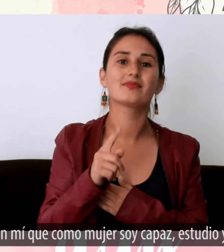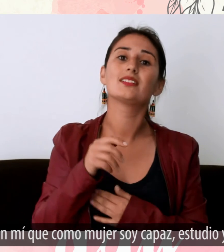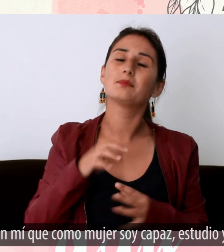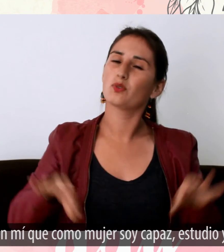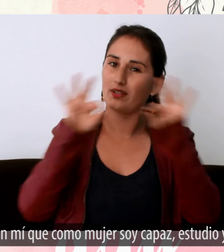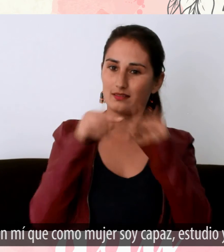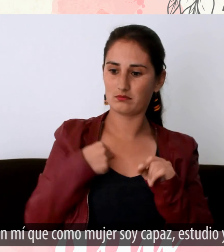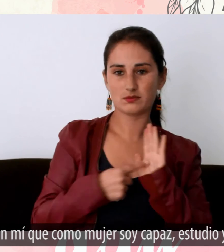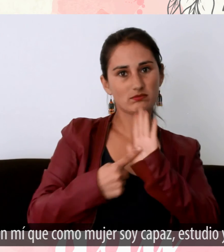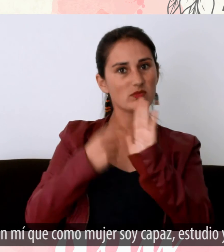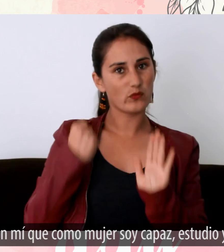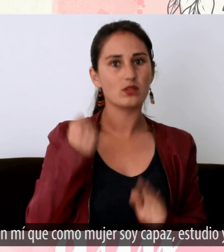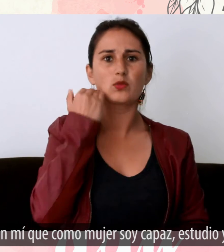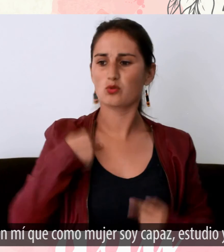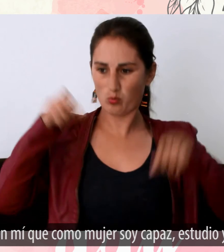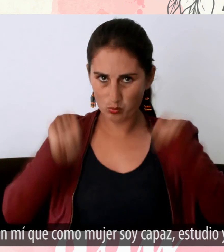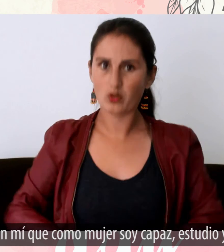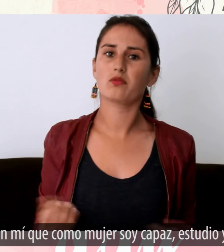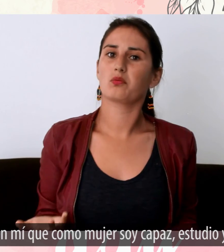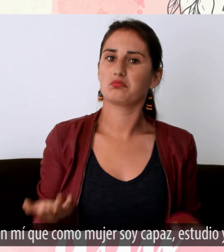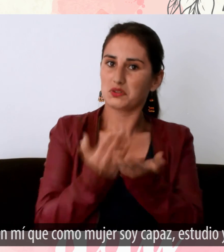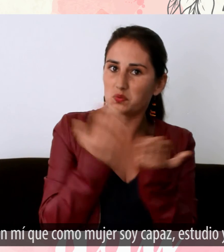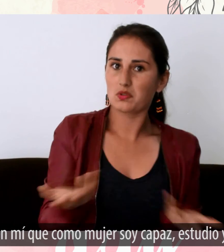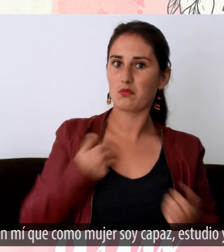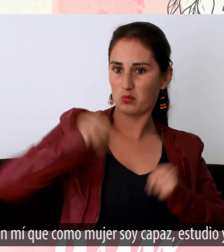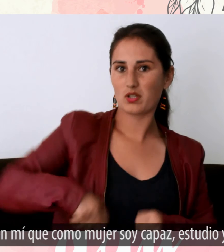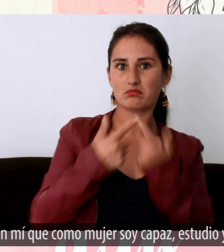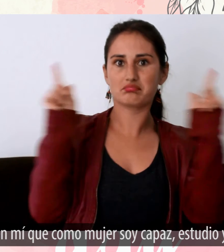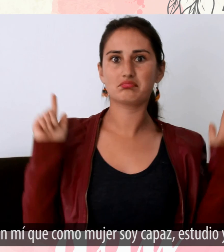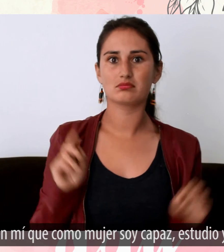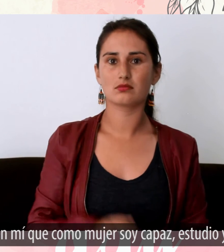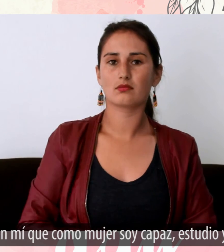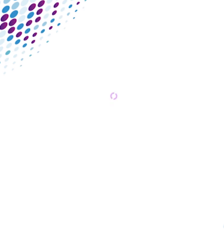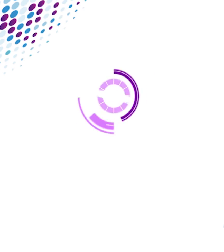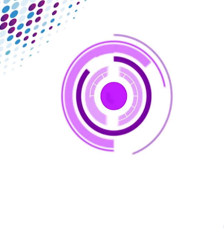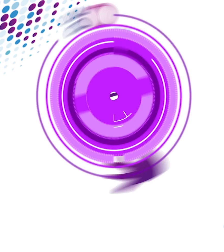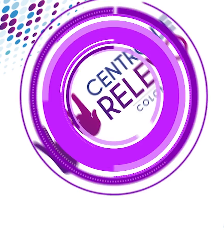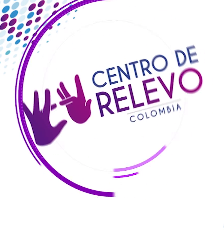Ellos ven en mí como mujer, soy capaz, estudio y soy libre.